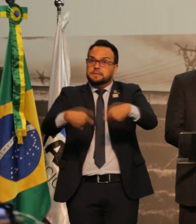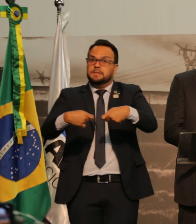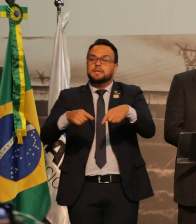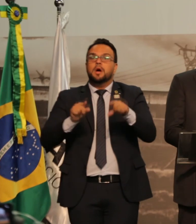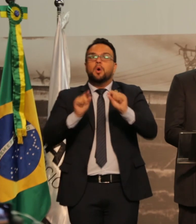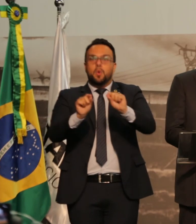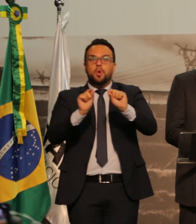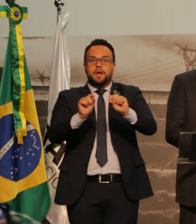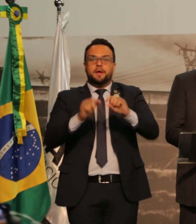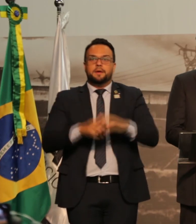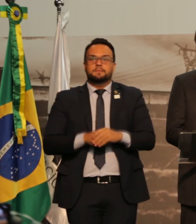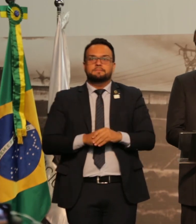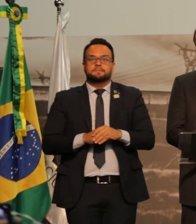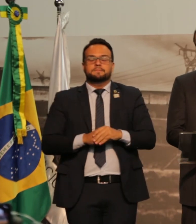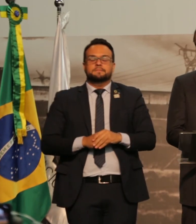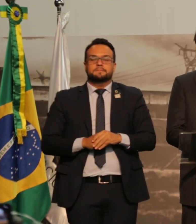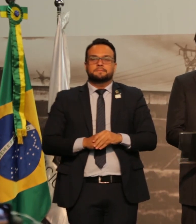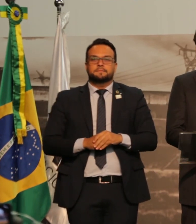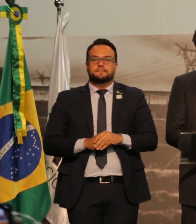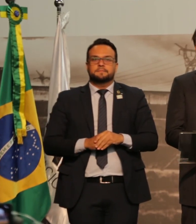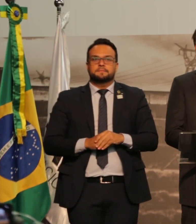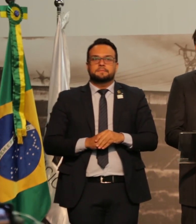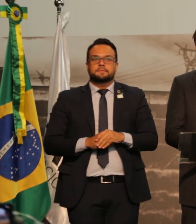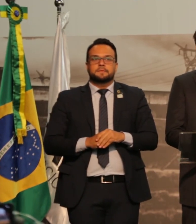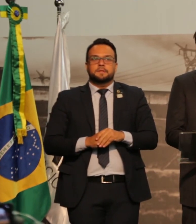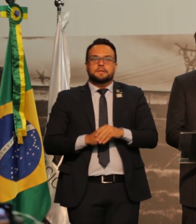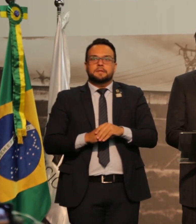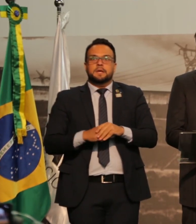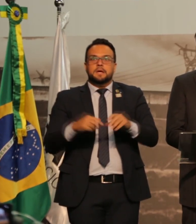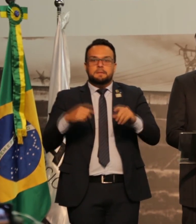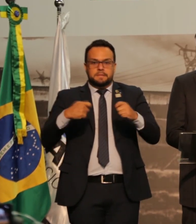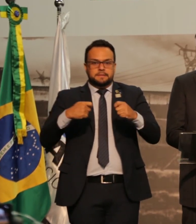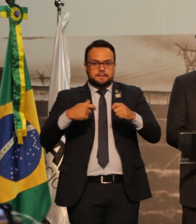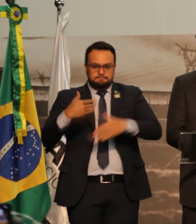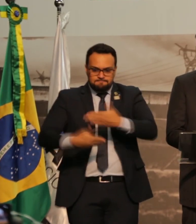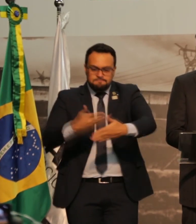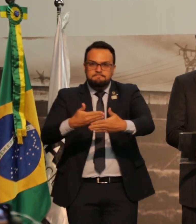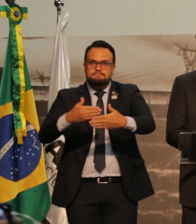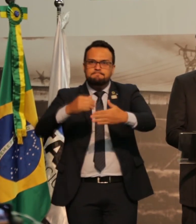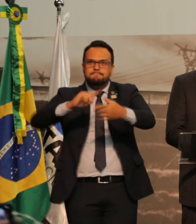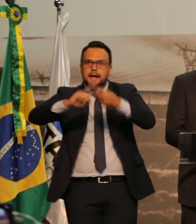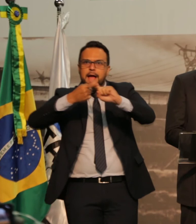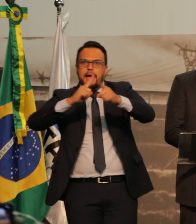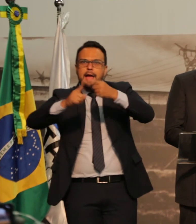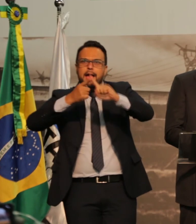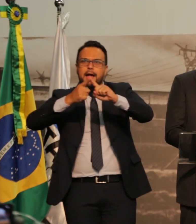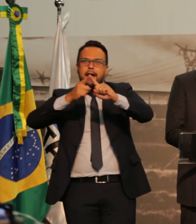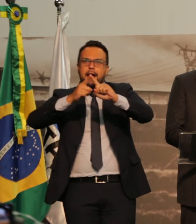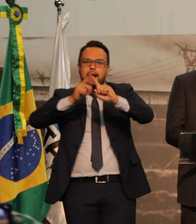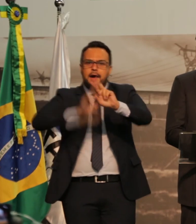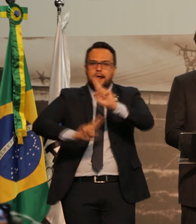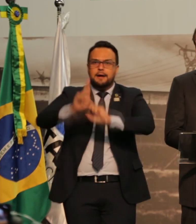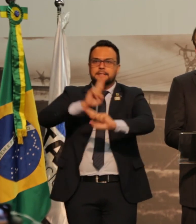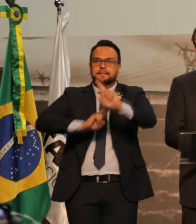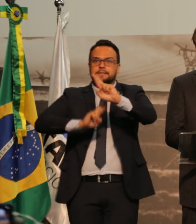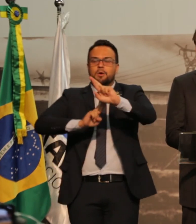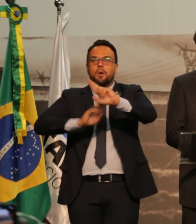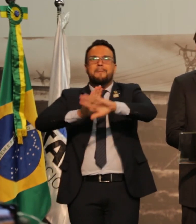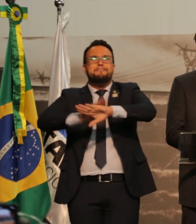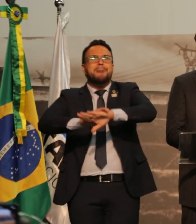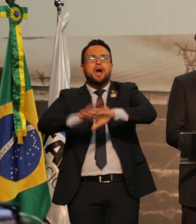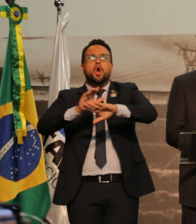se entender uma, a maior estatal do Brasil, que é responsável pela nossa